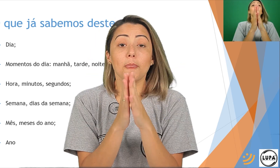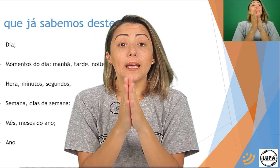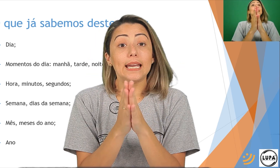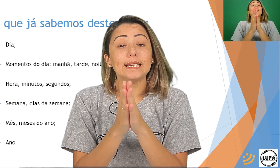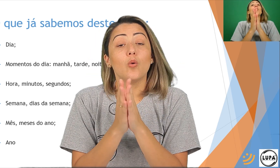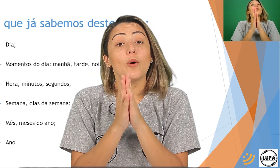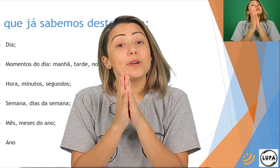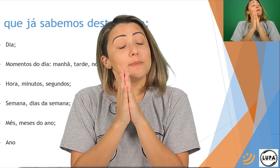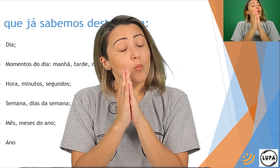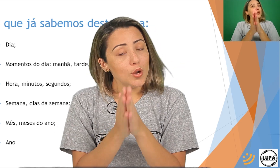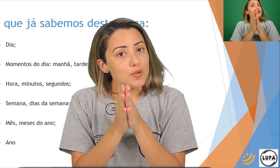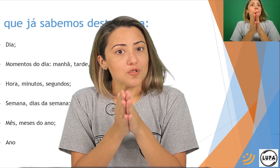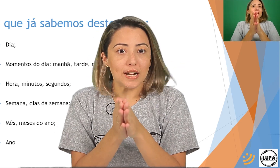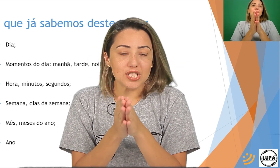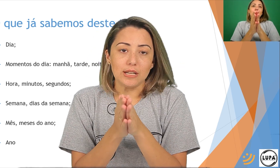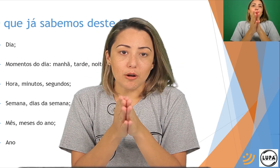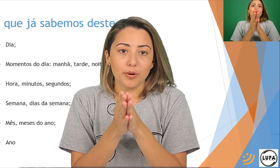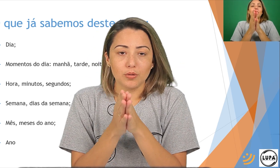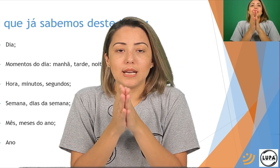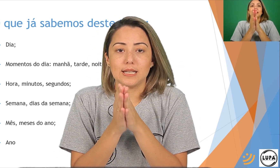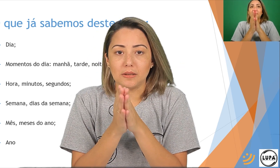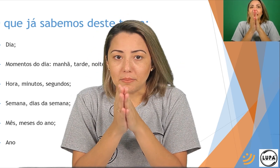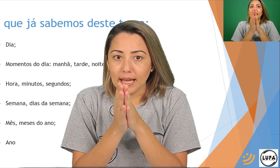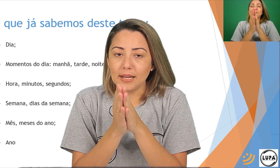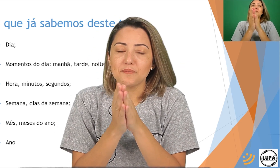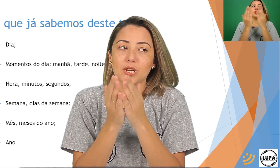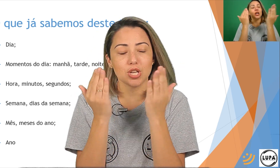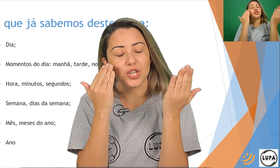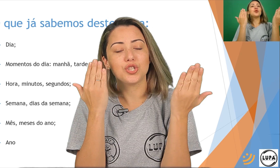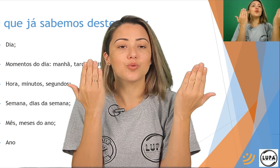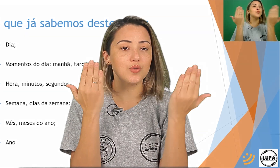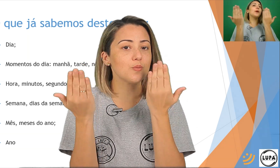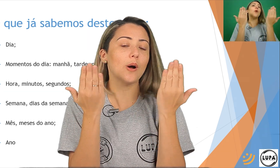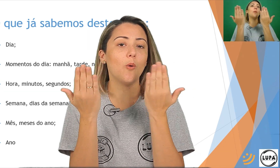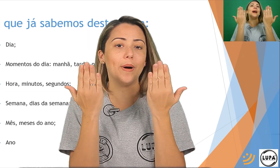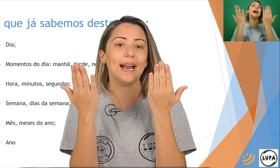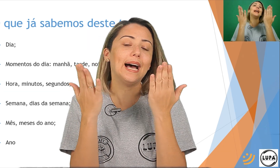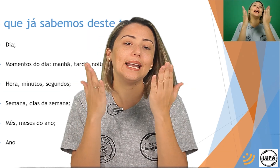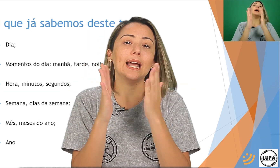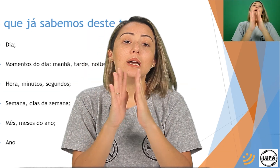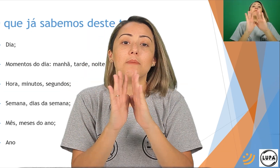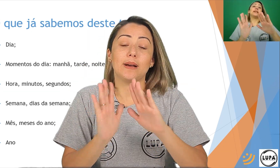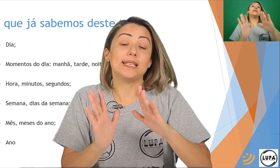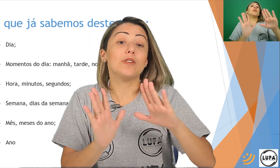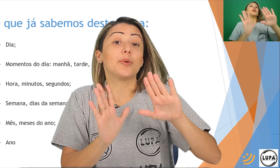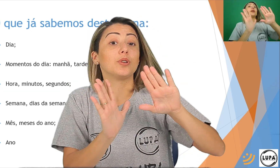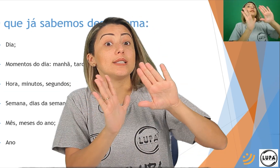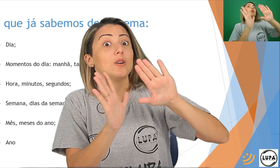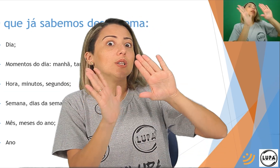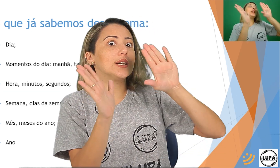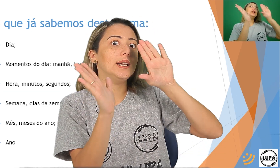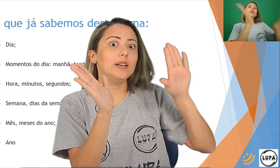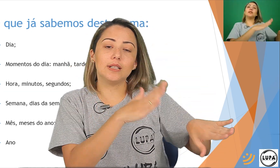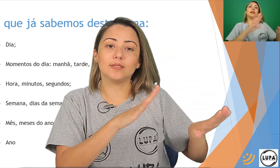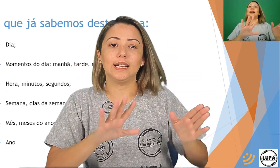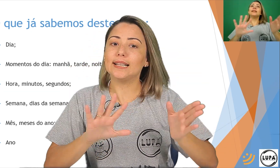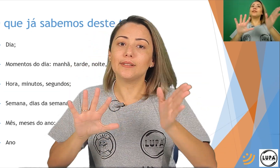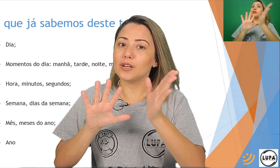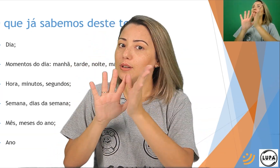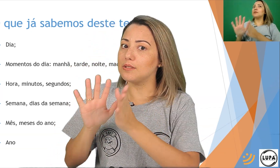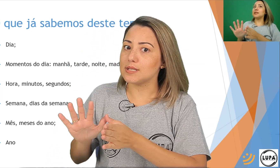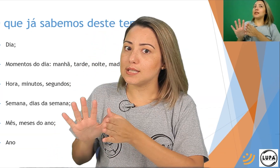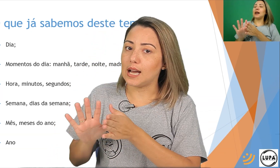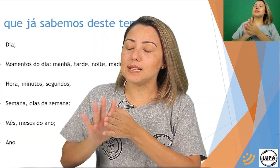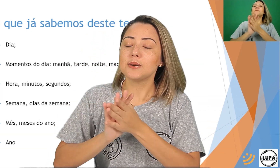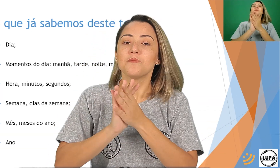define. Então, uma coisa muito diferente da língua portuguesa também, já que a gente costuma comparar, né? Mas língua portuguesa é outra língua, não tem nada a